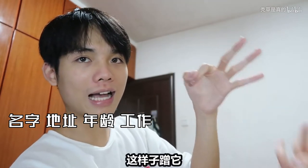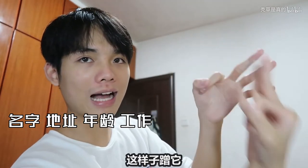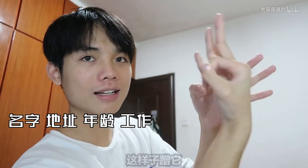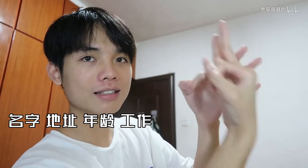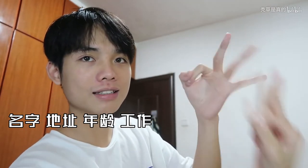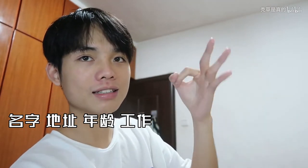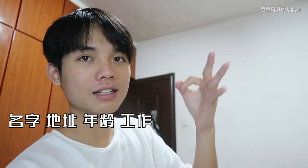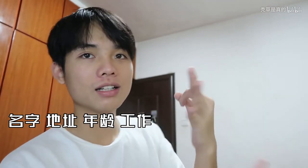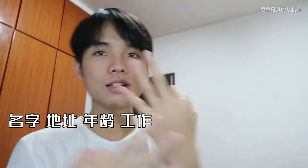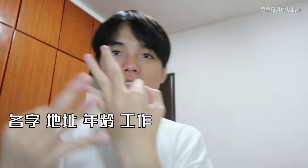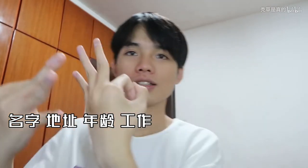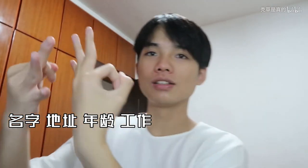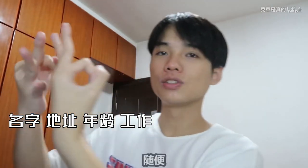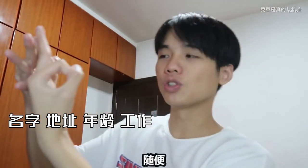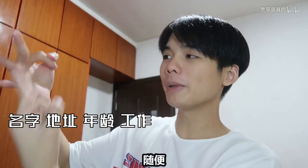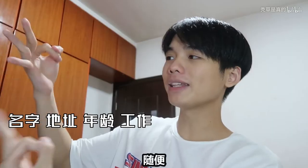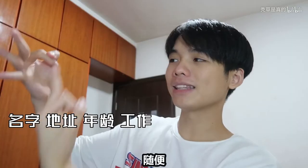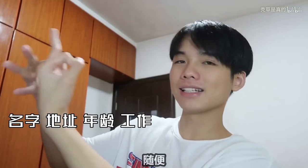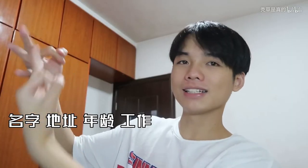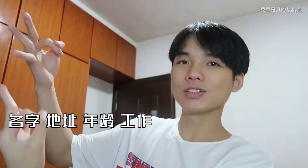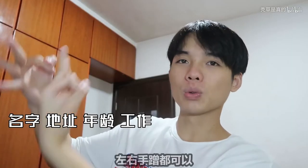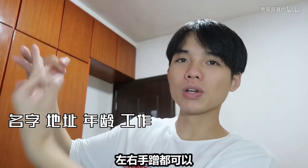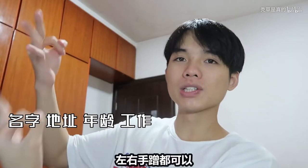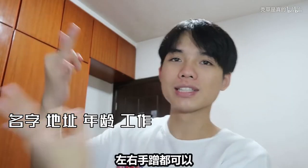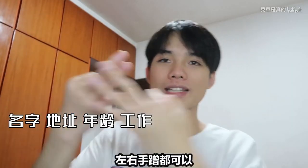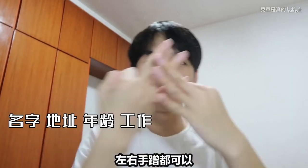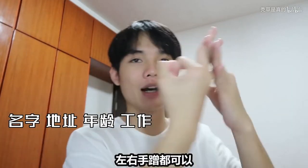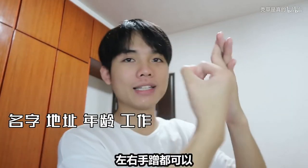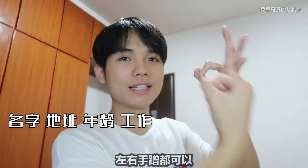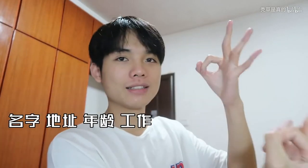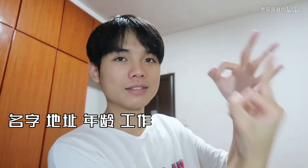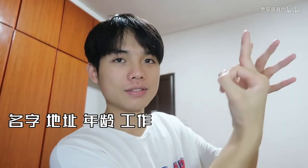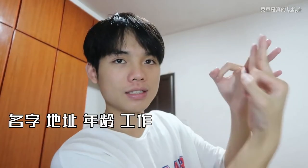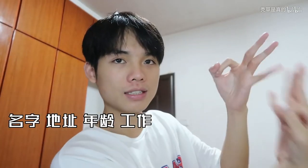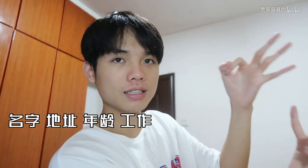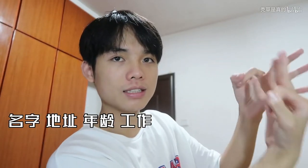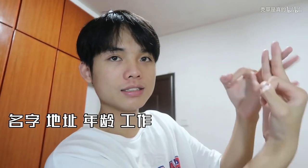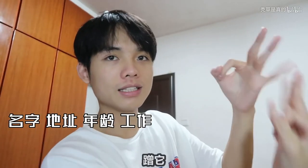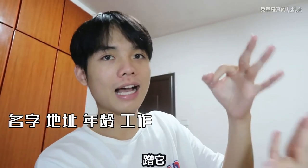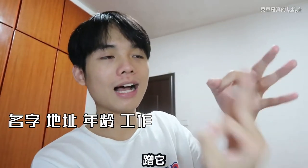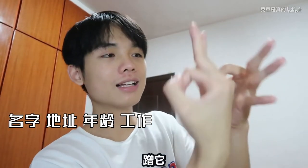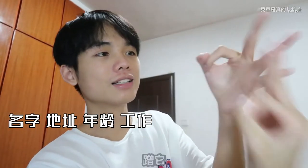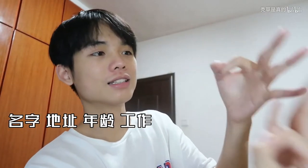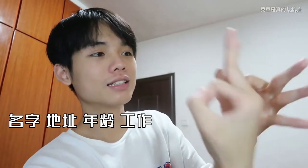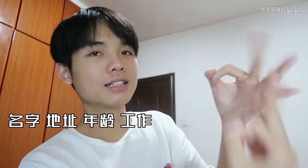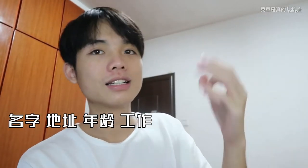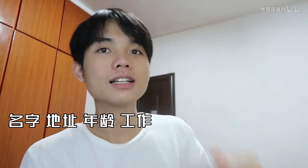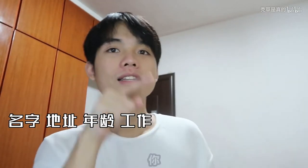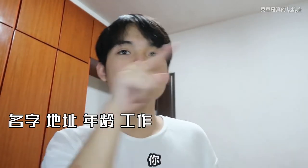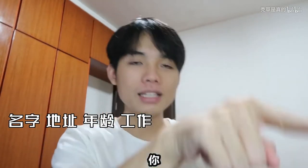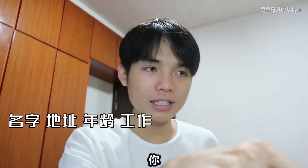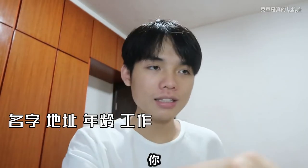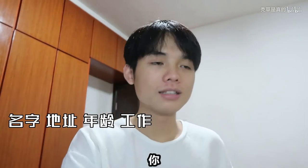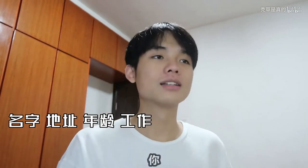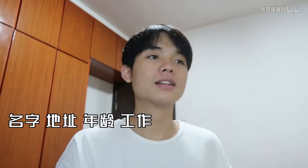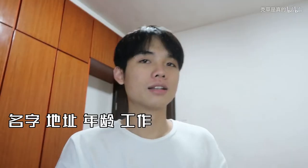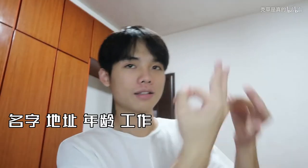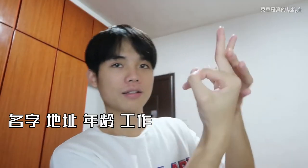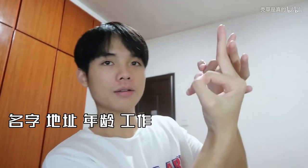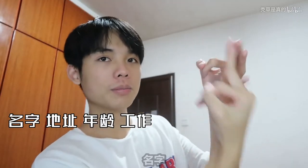它，随便左右手蹭都可以蹭它。你